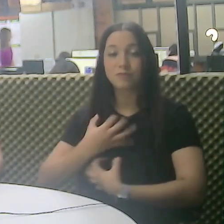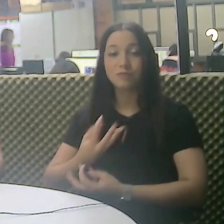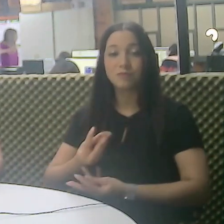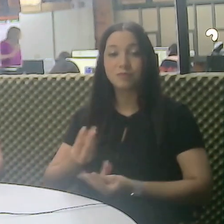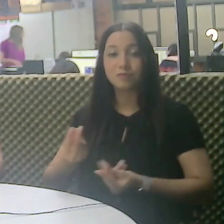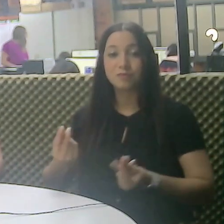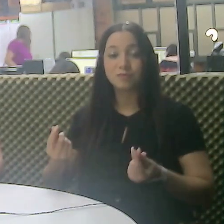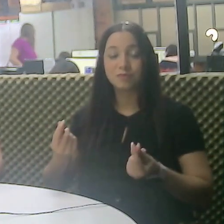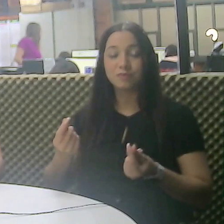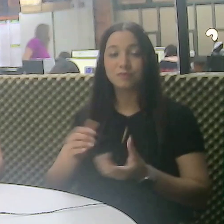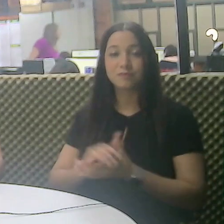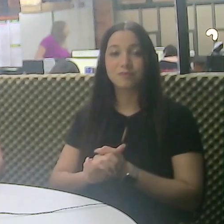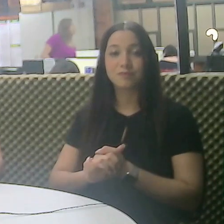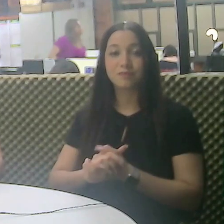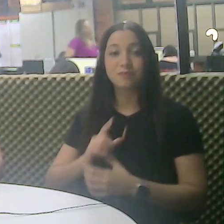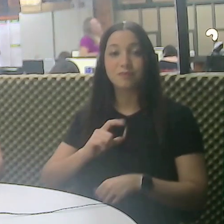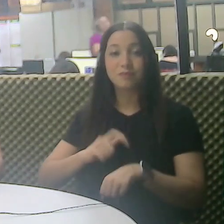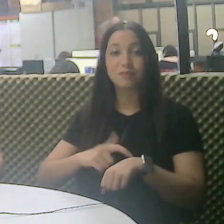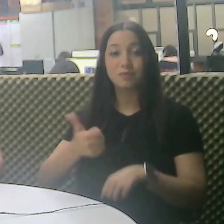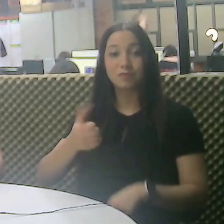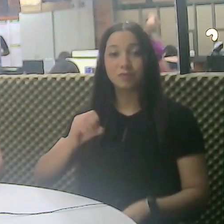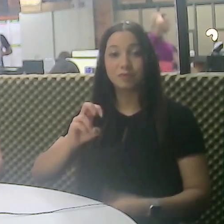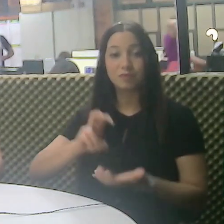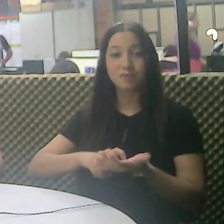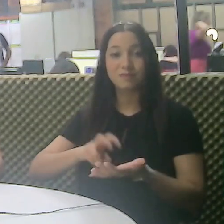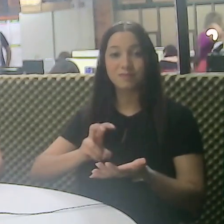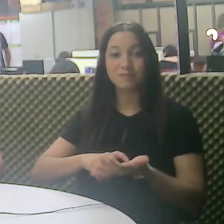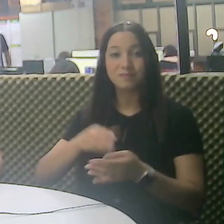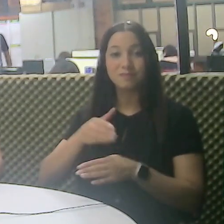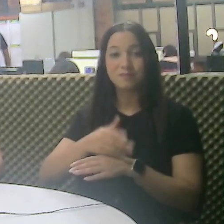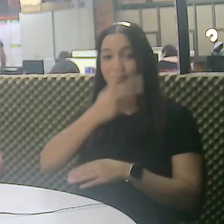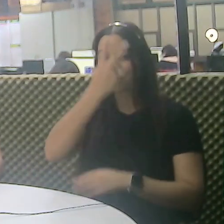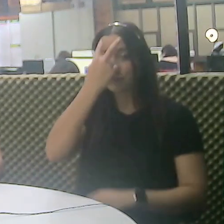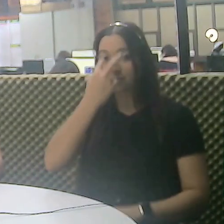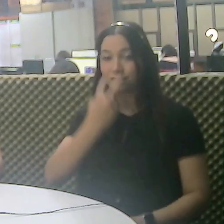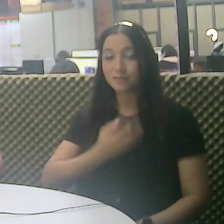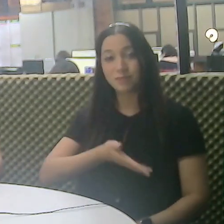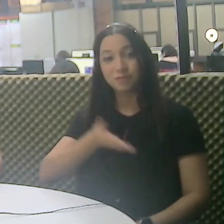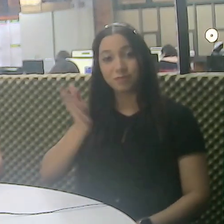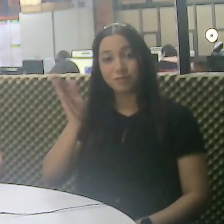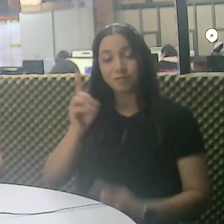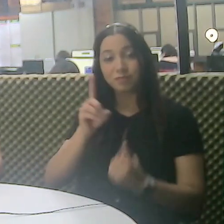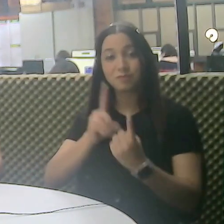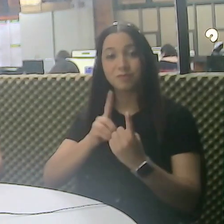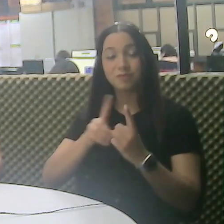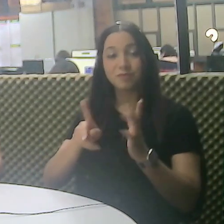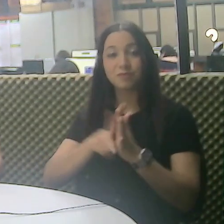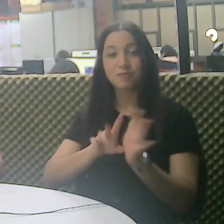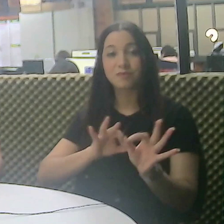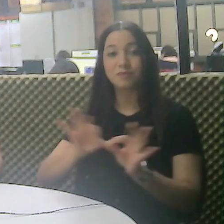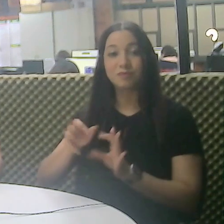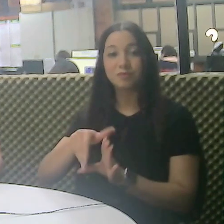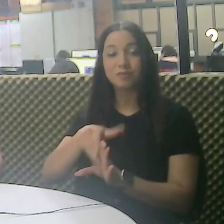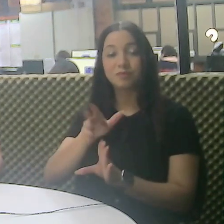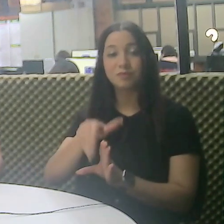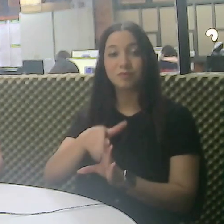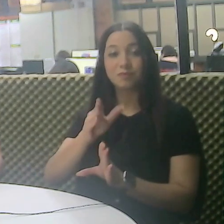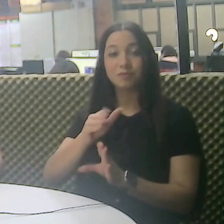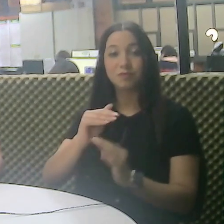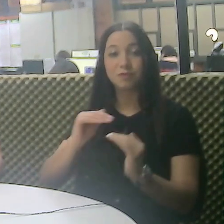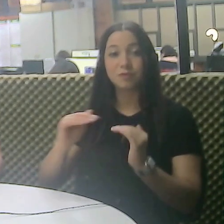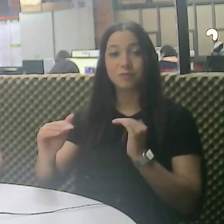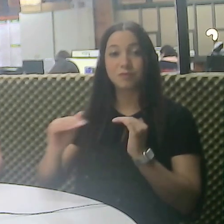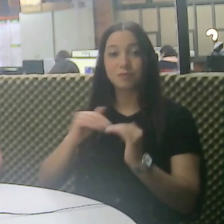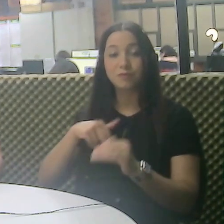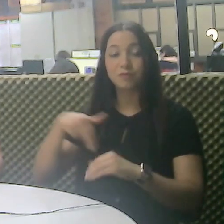Sensorial. O plantio será às 10 da manhã, com a participação de deficientes visuais, atendidos pelo projeto de orientação,